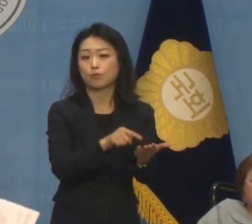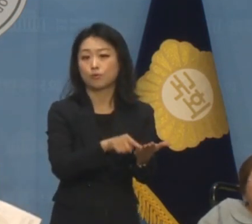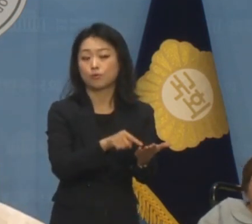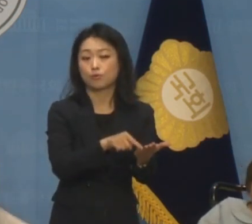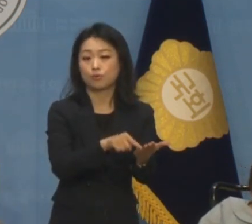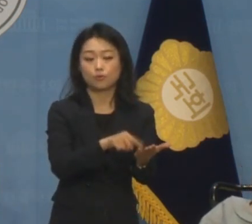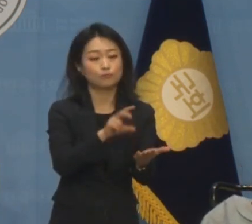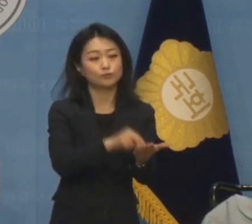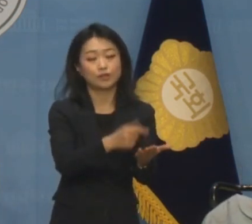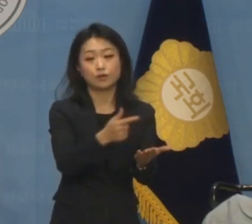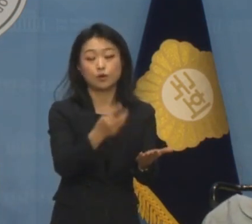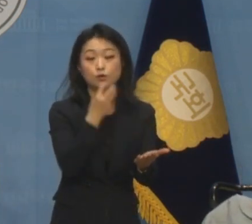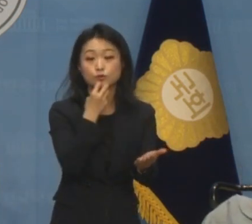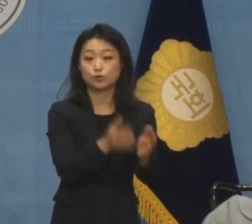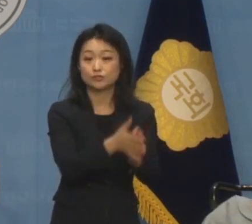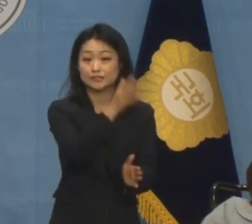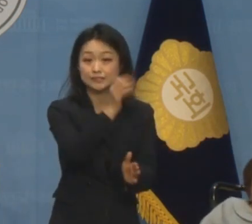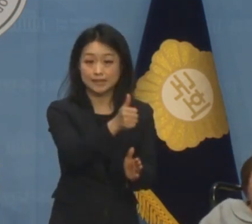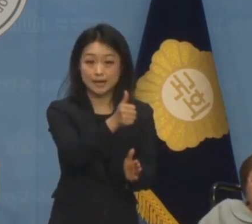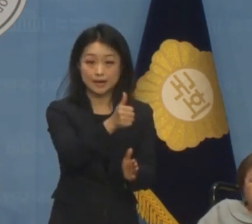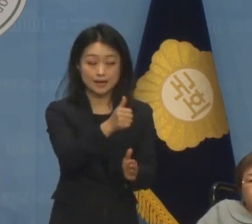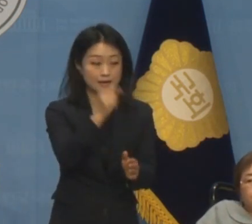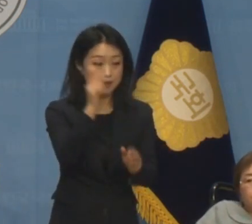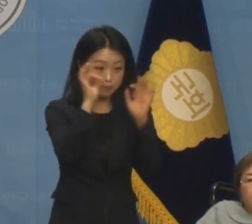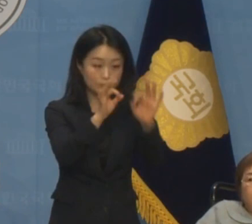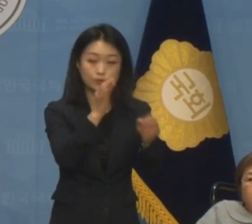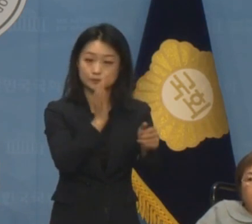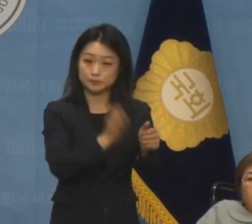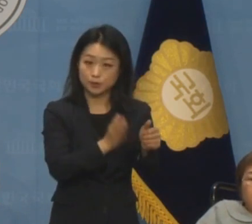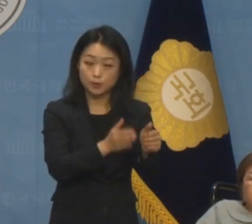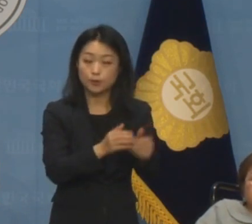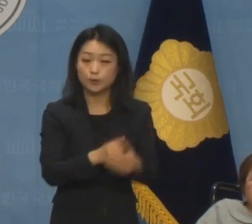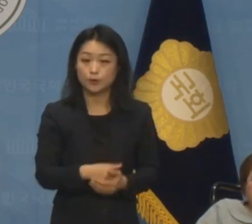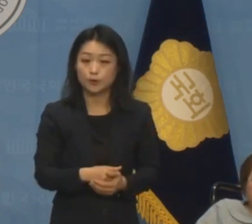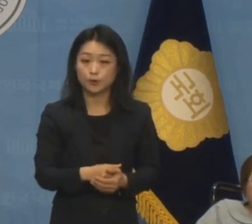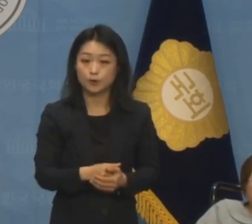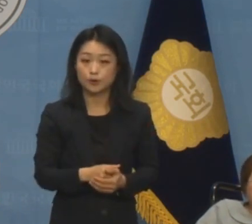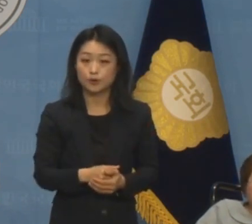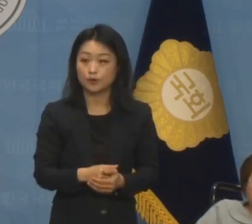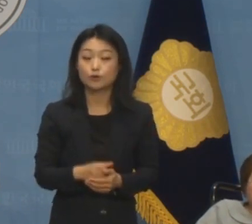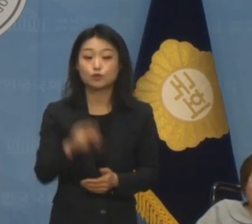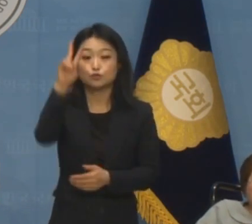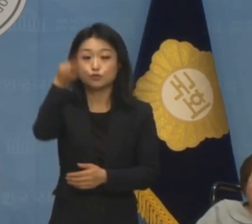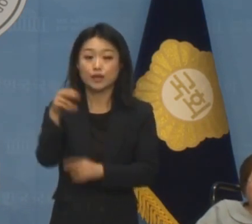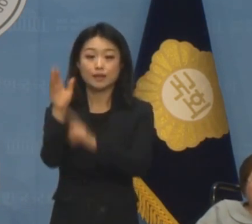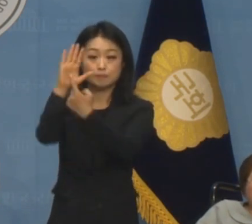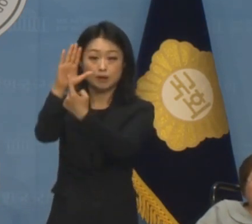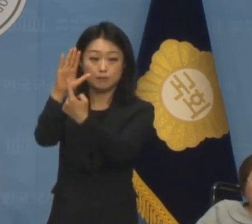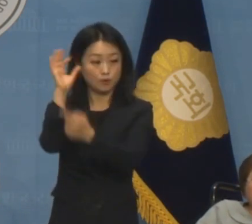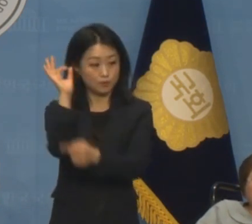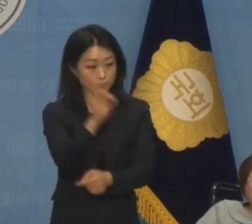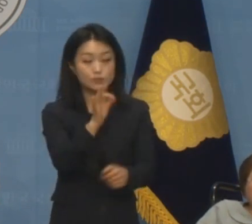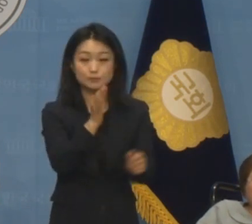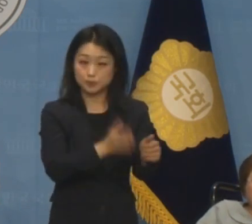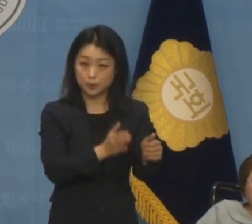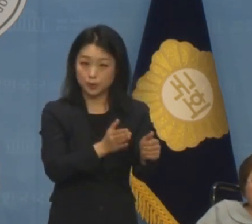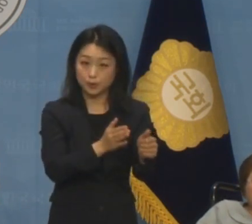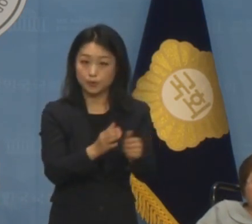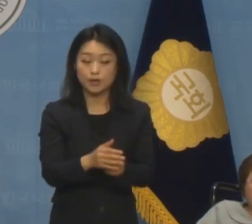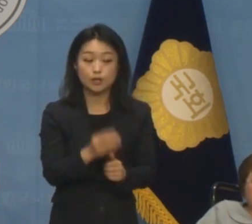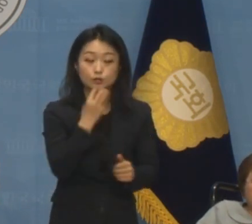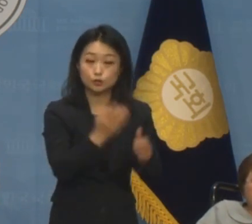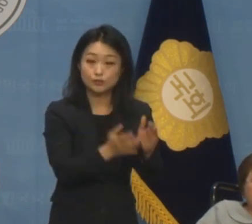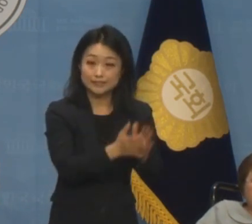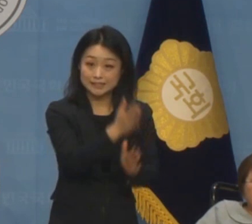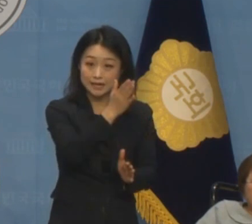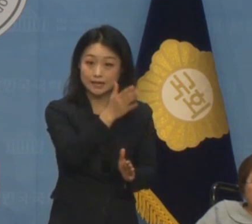오세훈 서울시장은 똑똑히 들으십시오. 본 성명을 통해 서울시가 장애인에